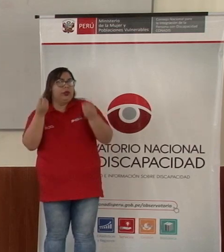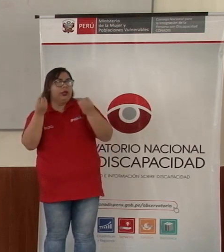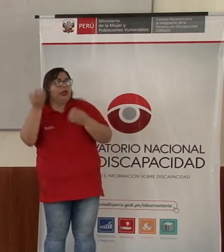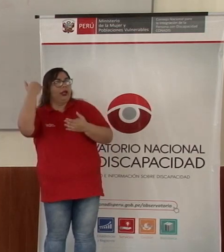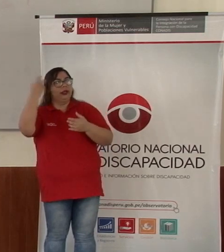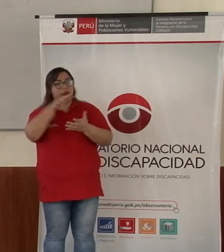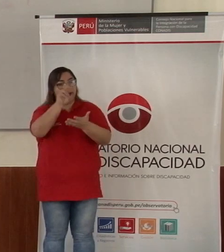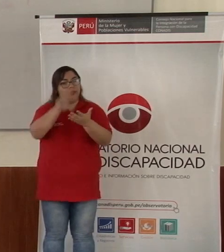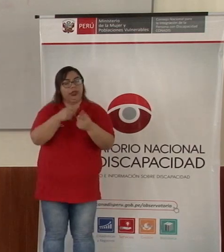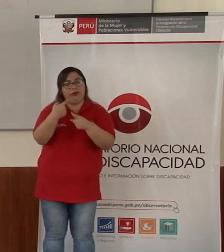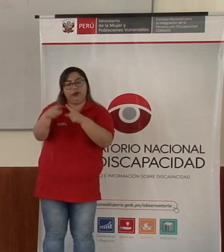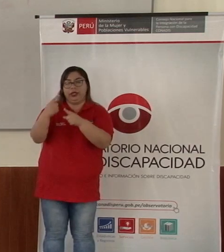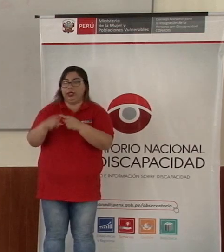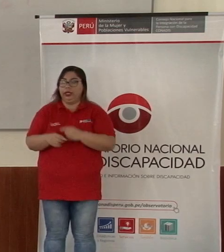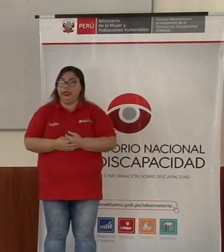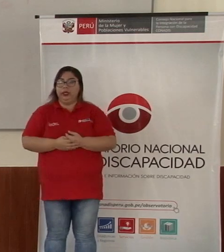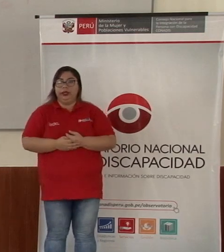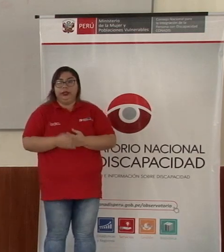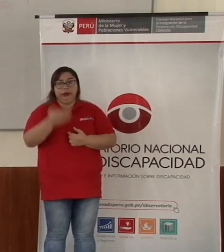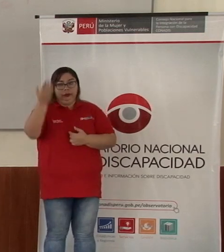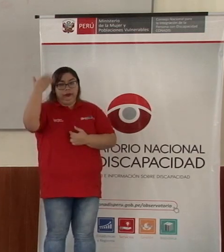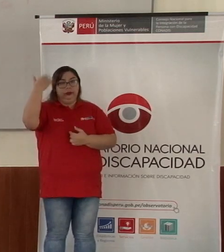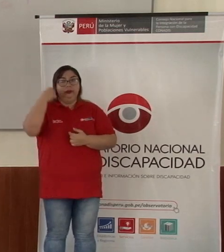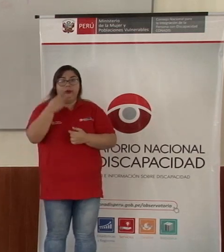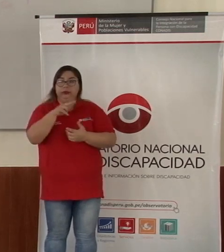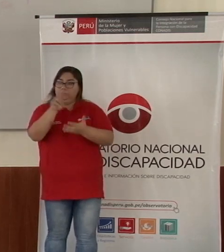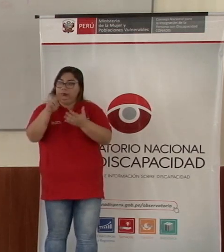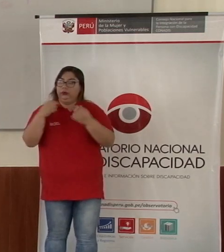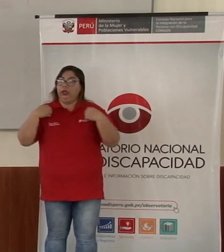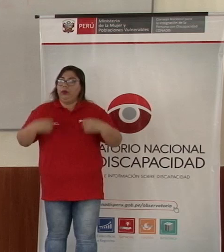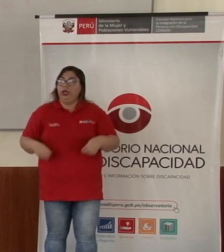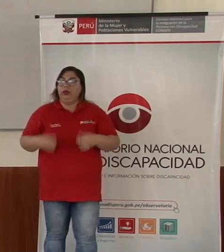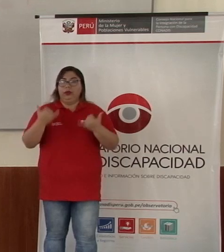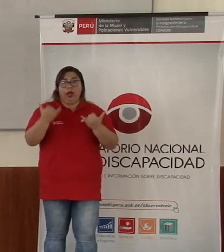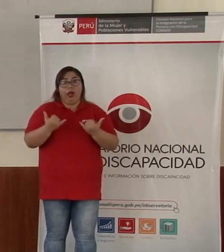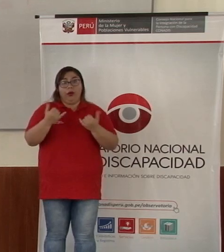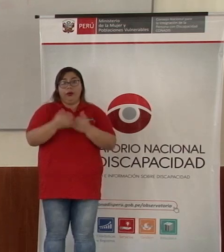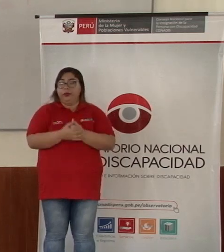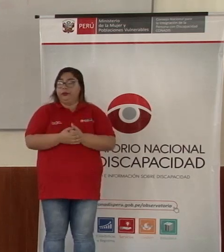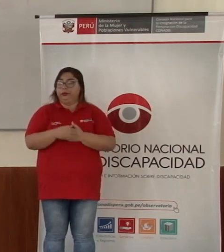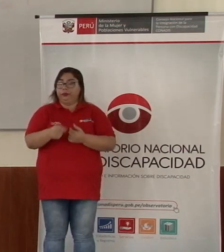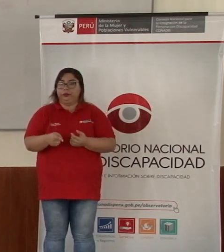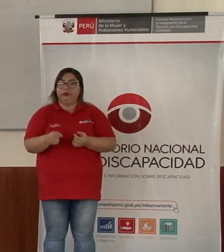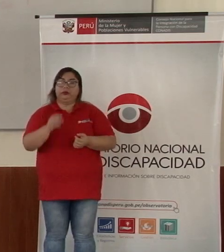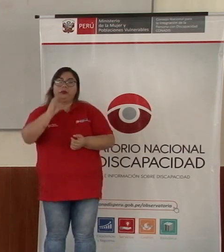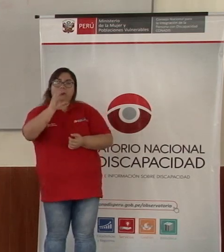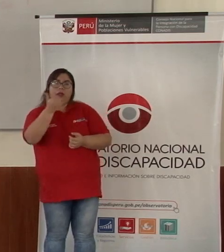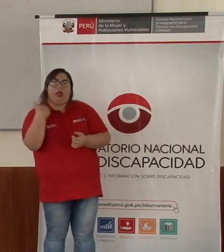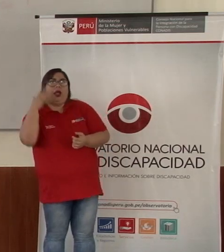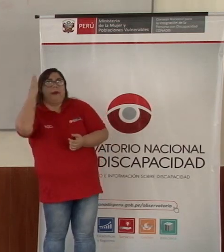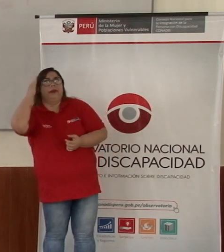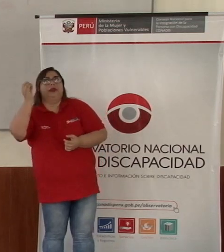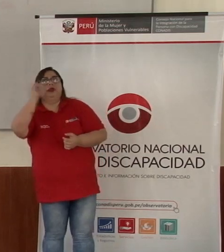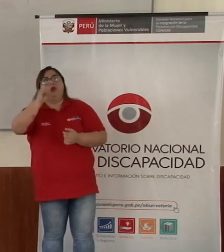diferente? ¿Por qué para el jurista era distinto? ¿Por qué esa relación de capaz e incapaz? ¿Por